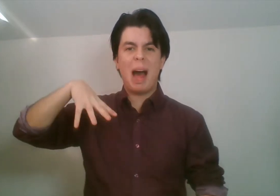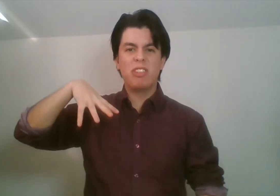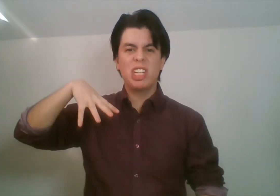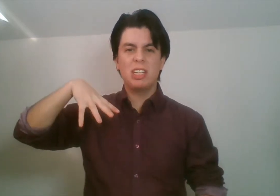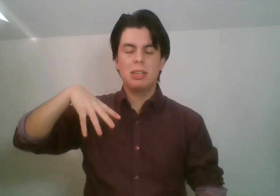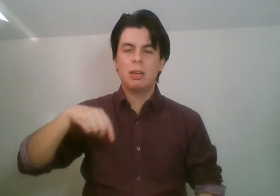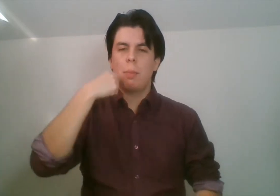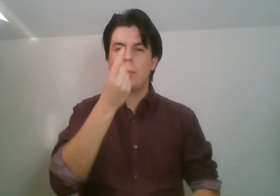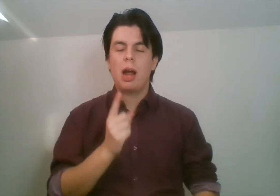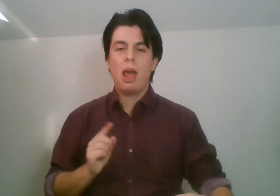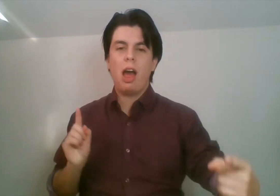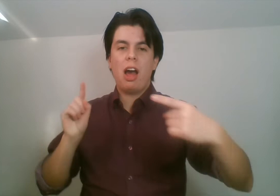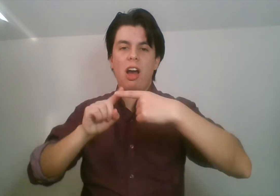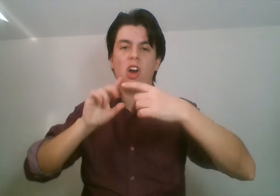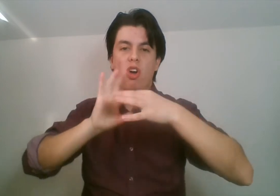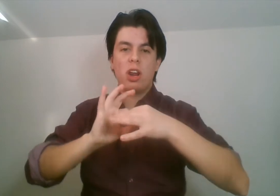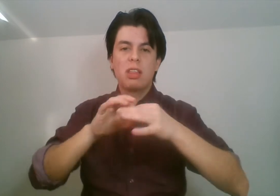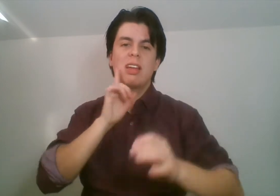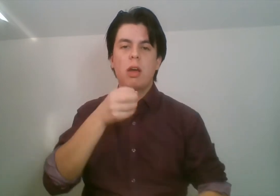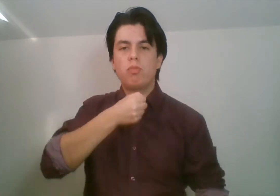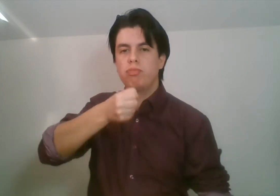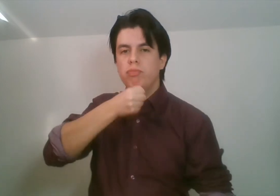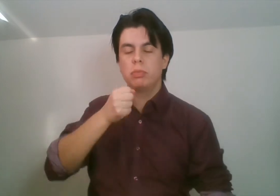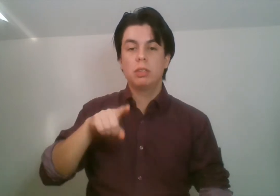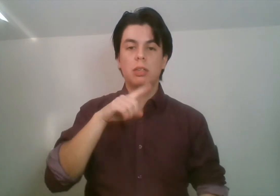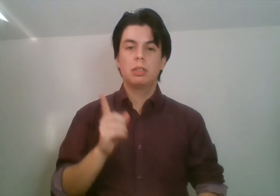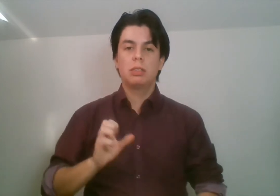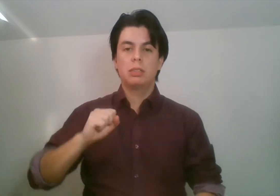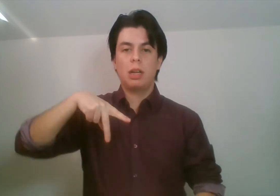conectar. Conduce Santiago Ramírez.